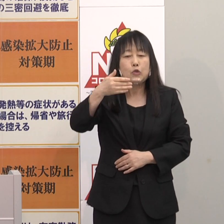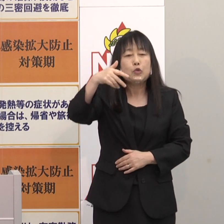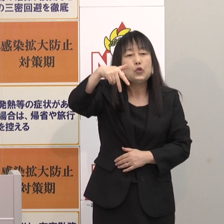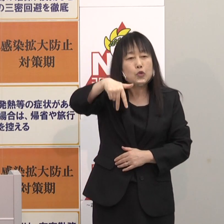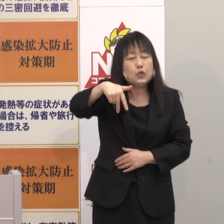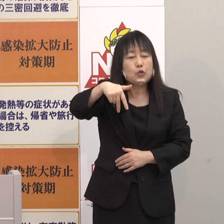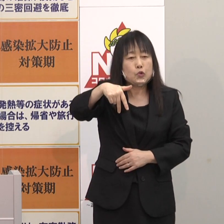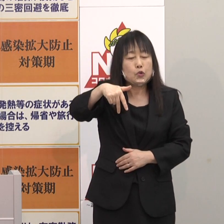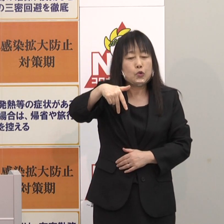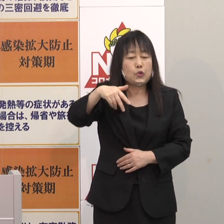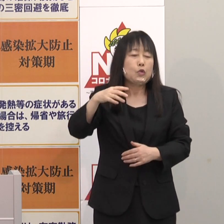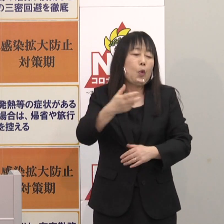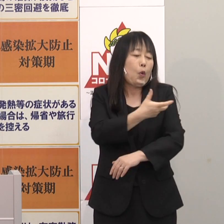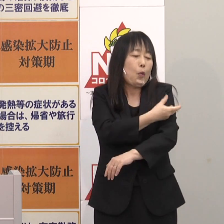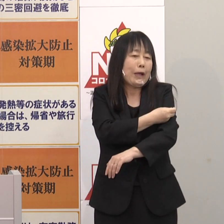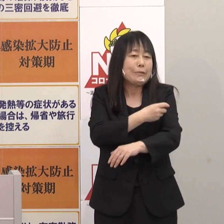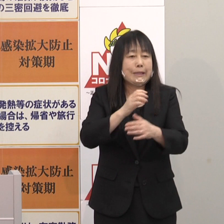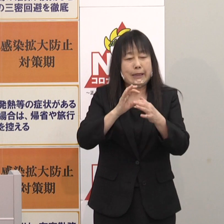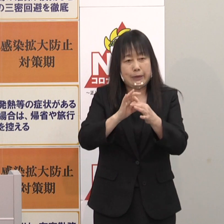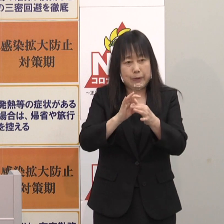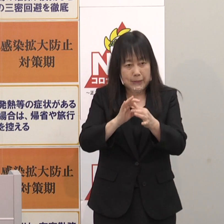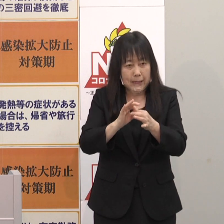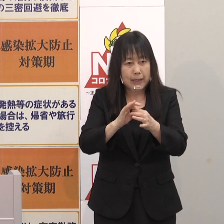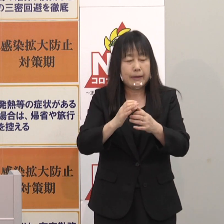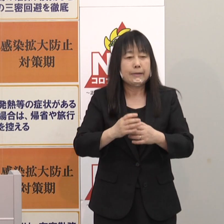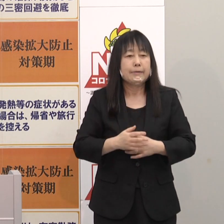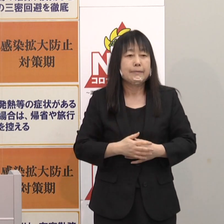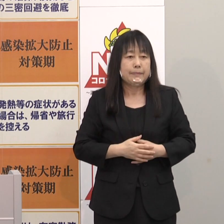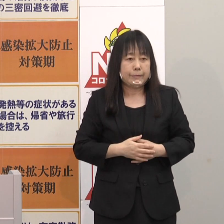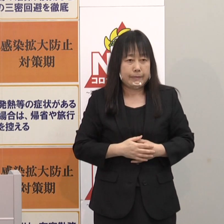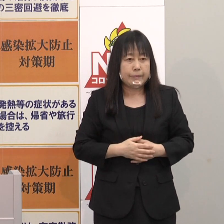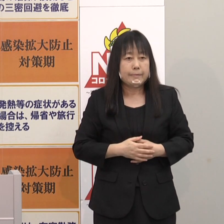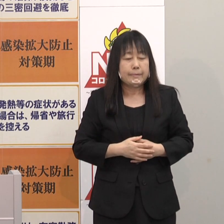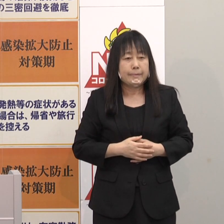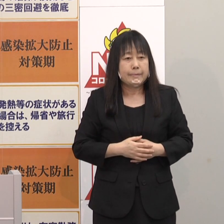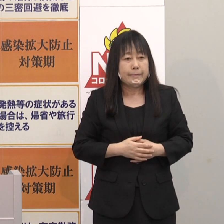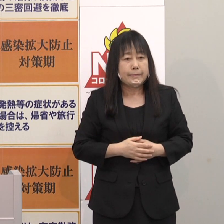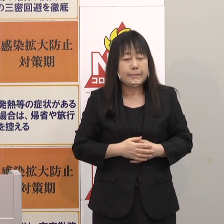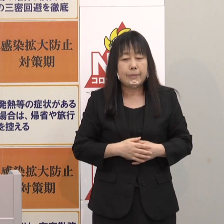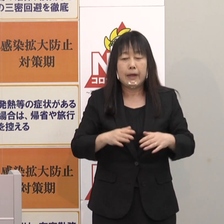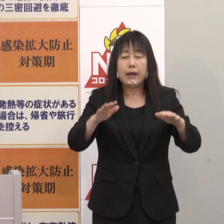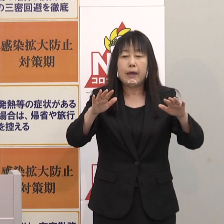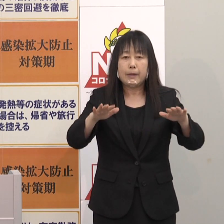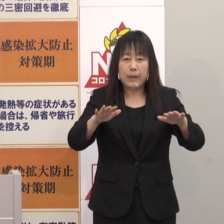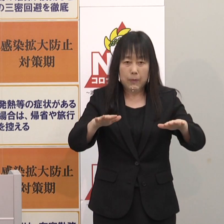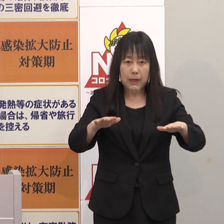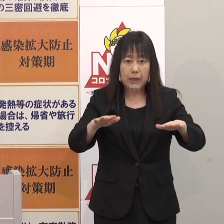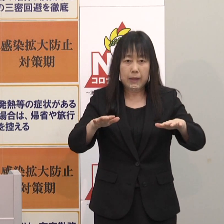今、決定している中では、7月